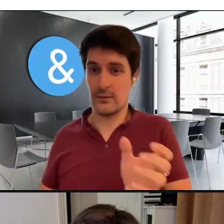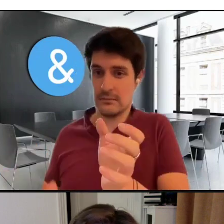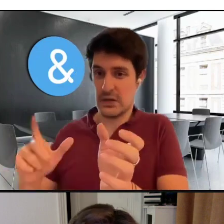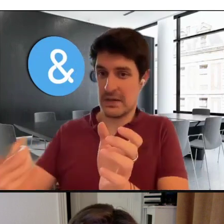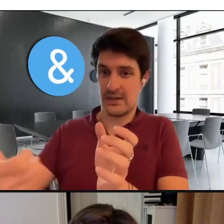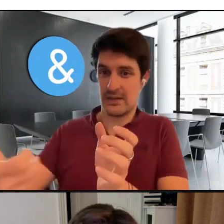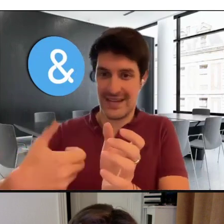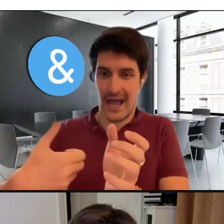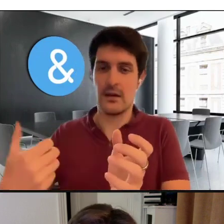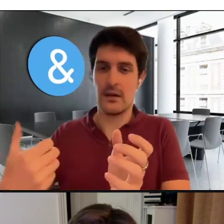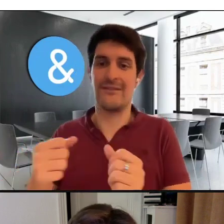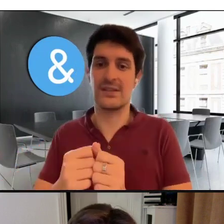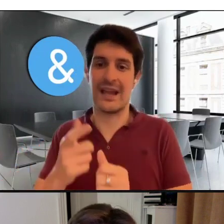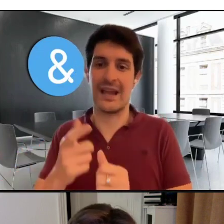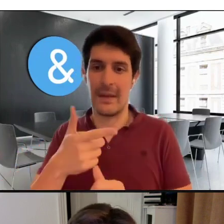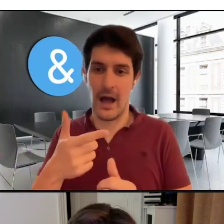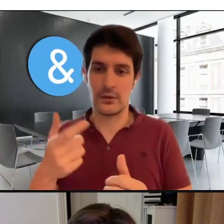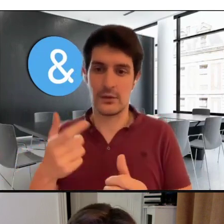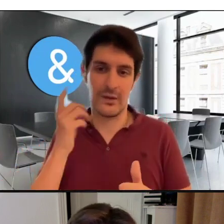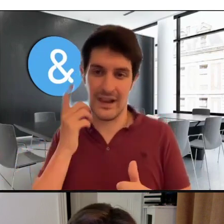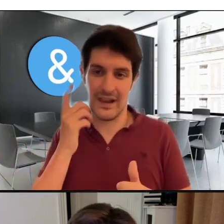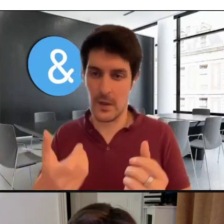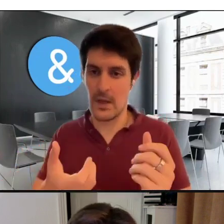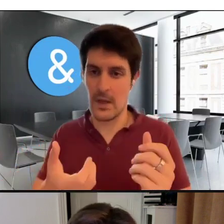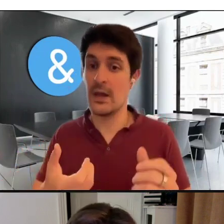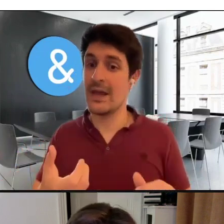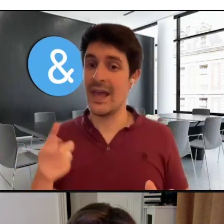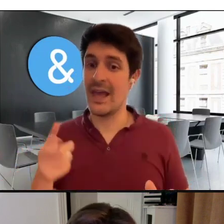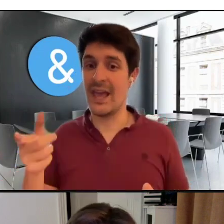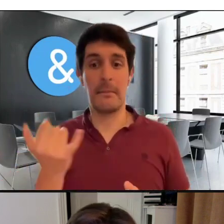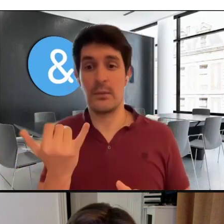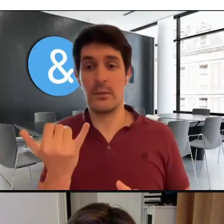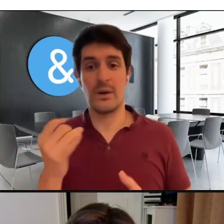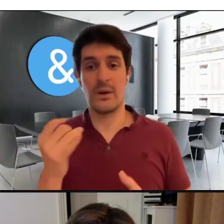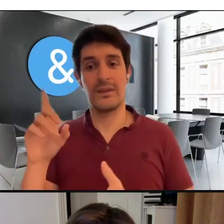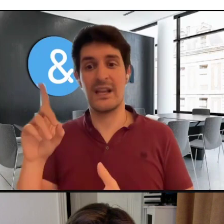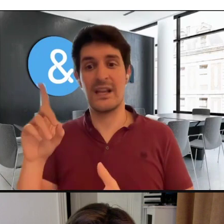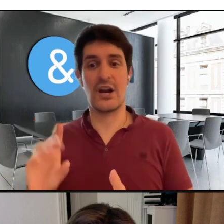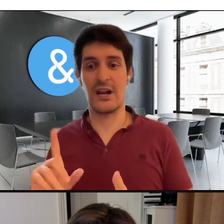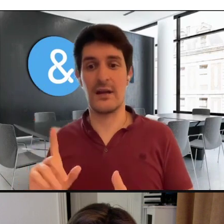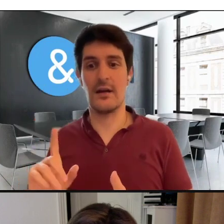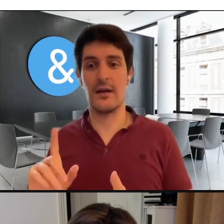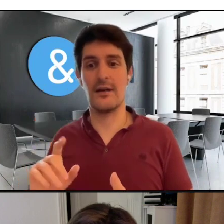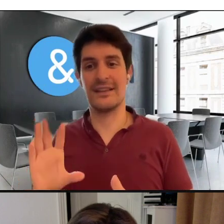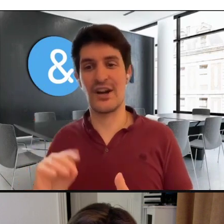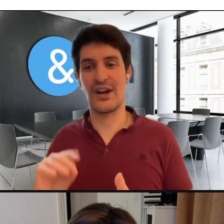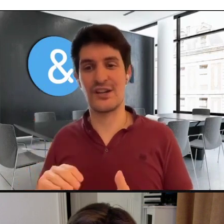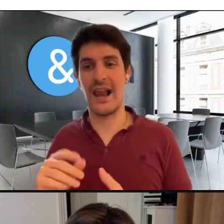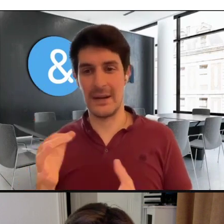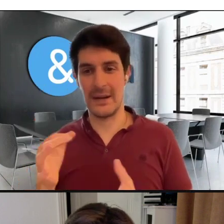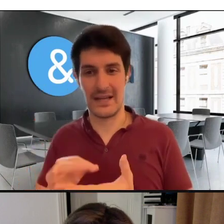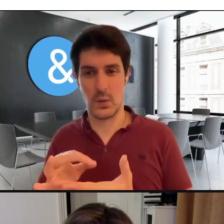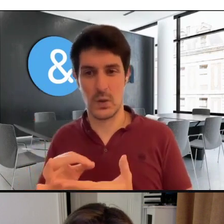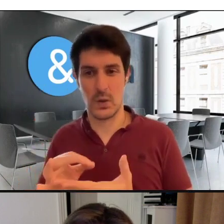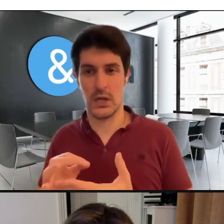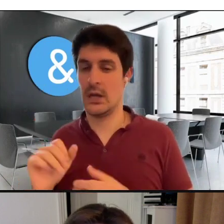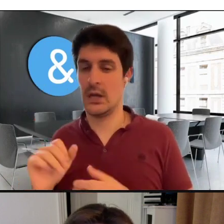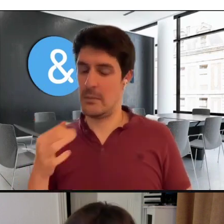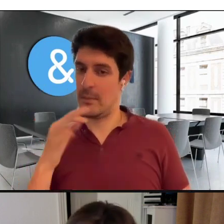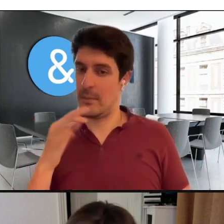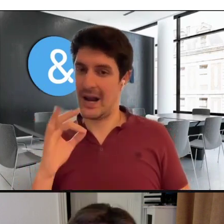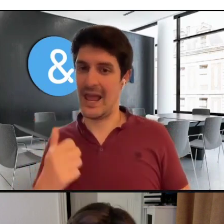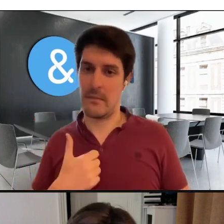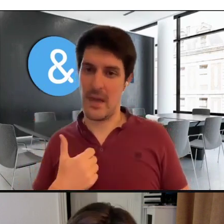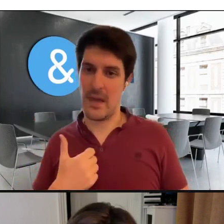la personne scanne avec sa caméra sur le téléphone et tu as besoin de télécharger l'application, elle peut